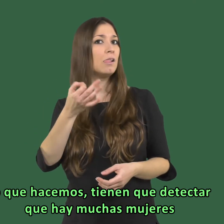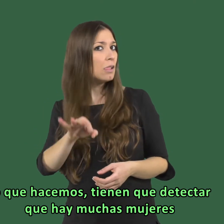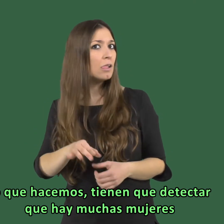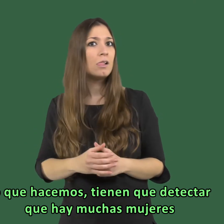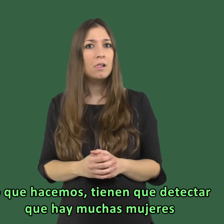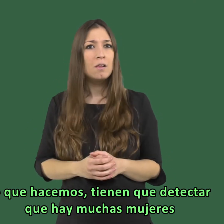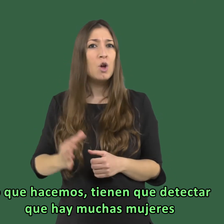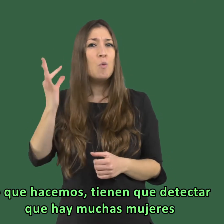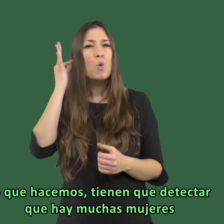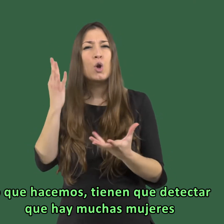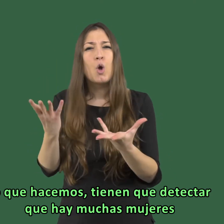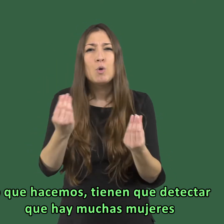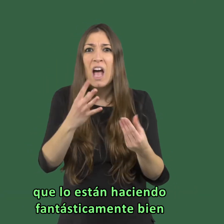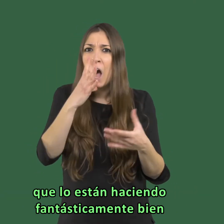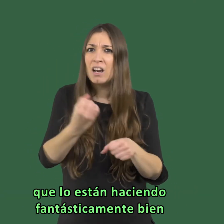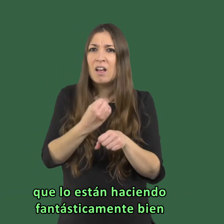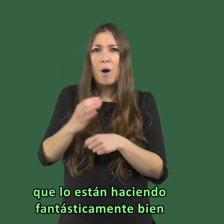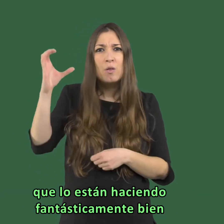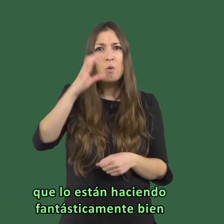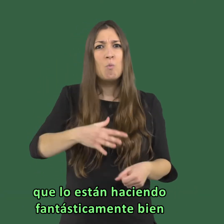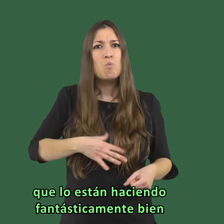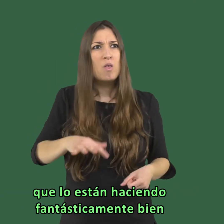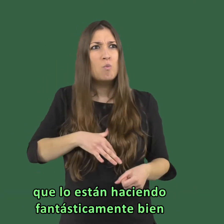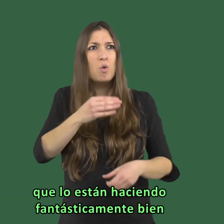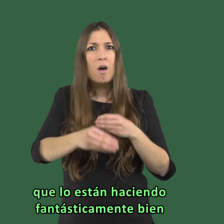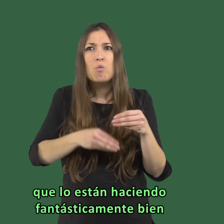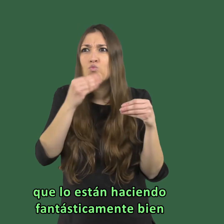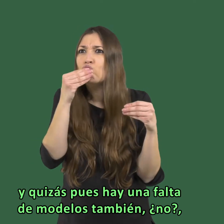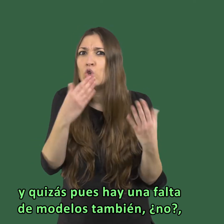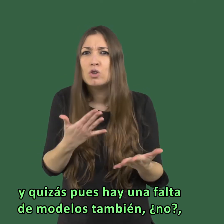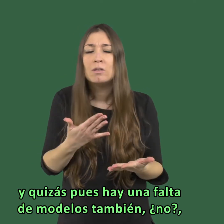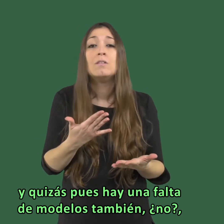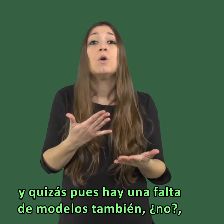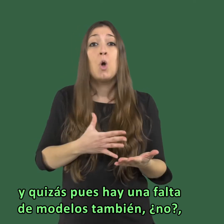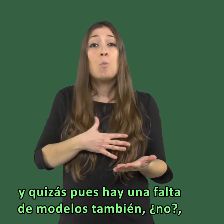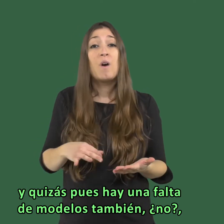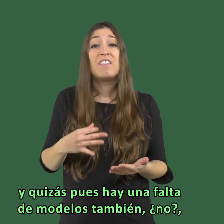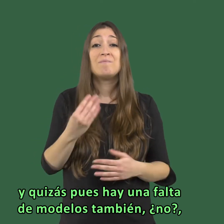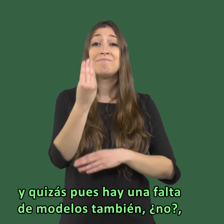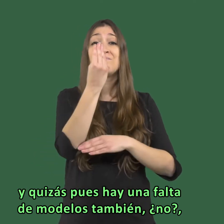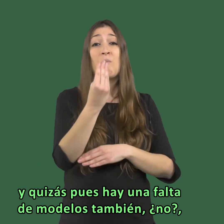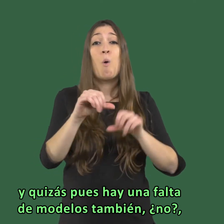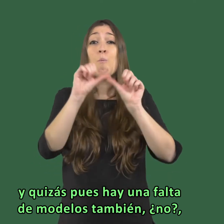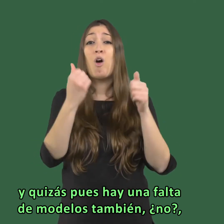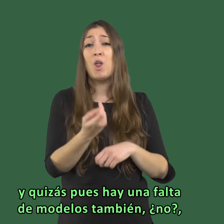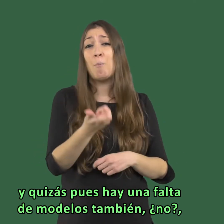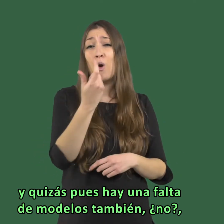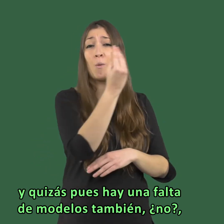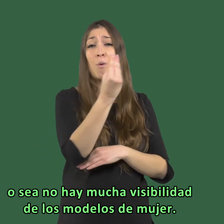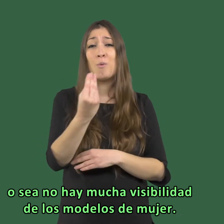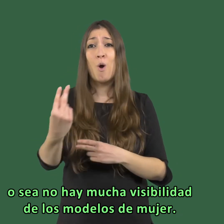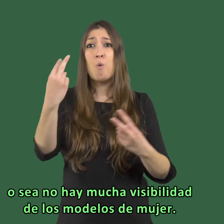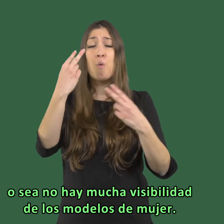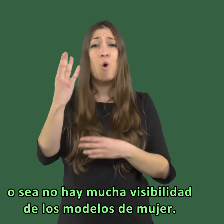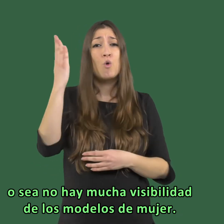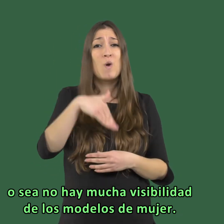detectar que hay muchas mujeres que lo están haciendo fantásticamente bien y quizás pues hay una falta de modelos también, ¿no? O sea, no hay